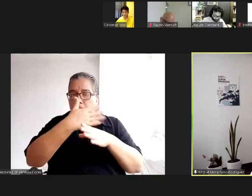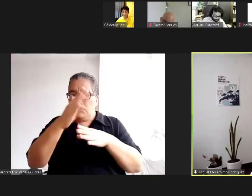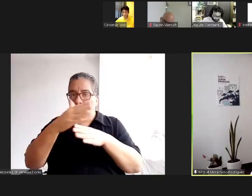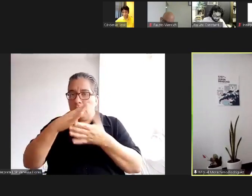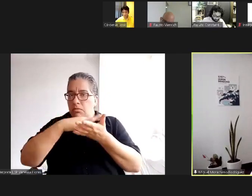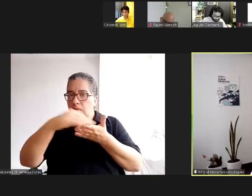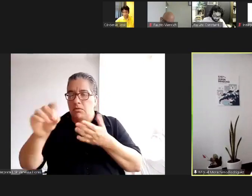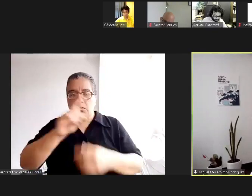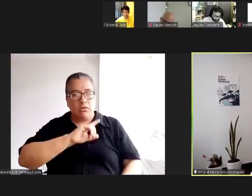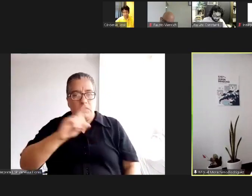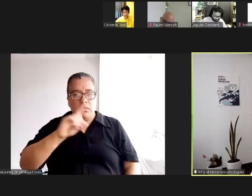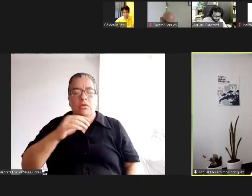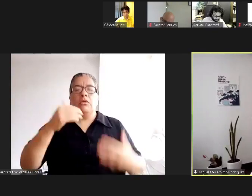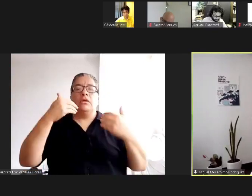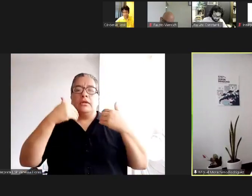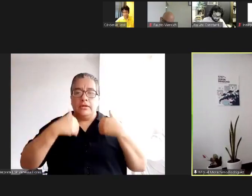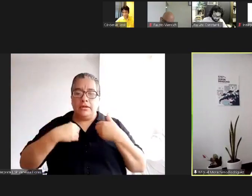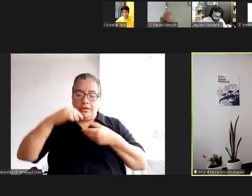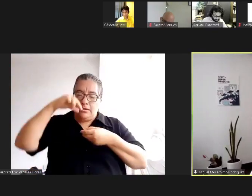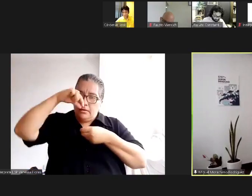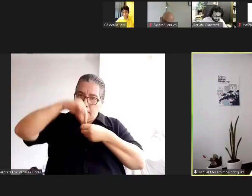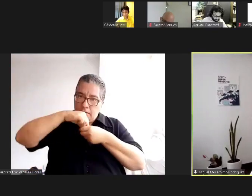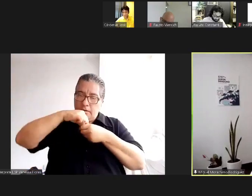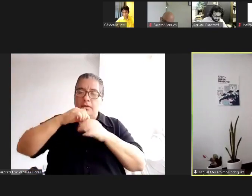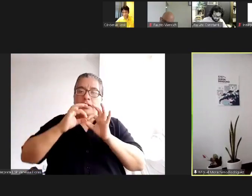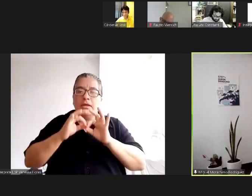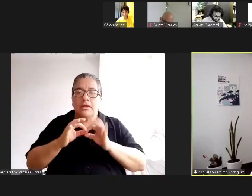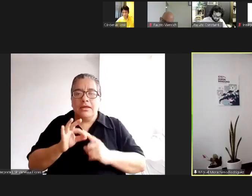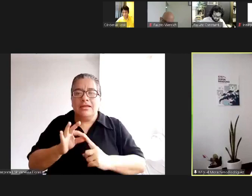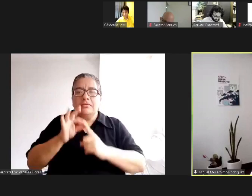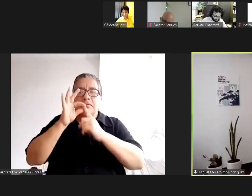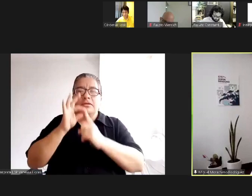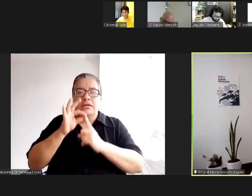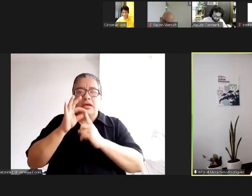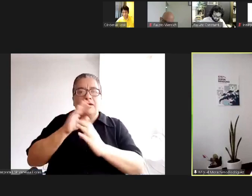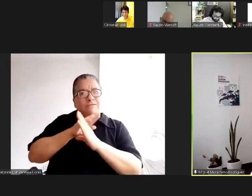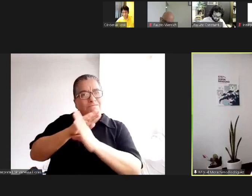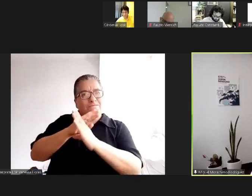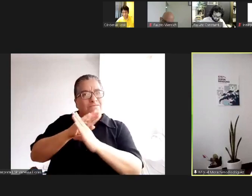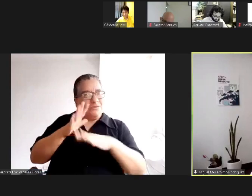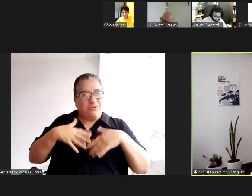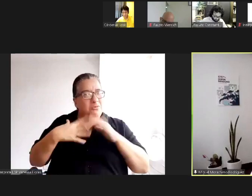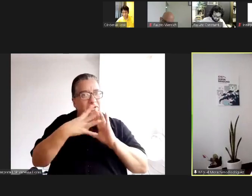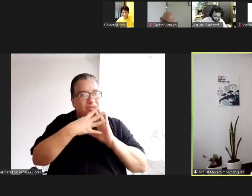ya incorporado mecanismos especiales que impiden esa copia o distribución,